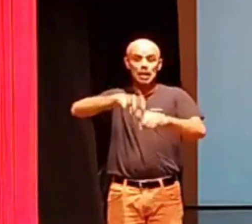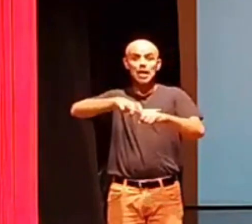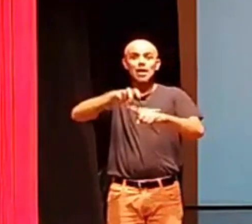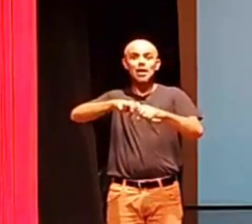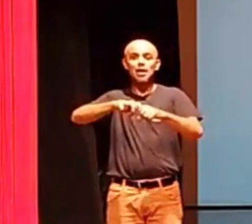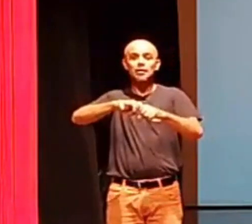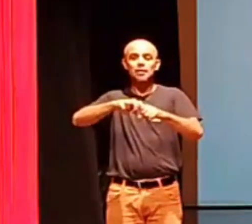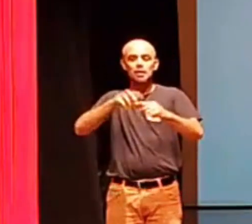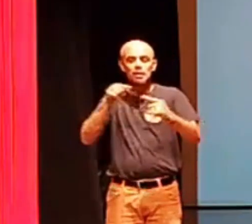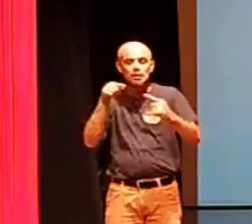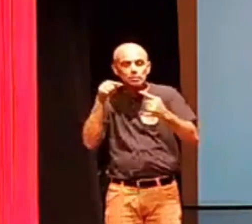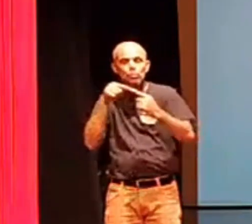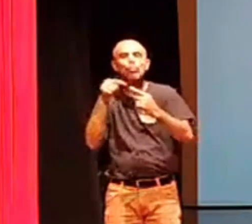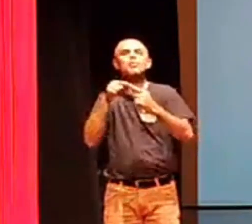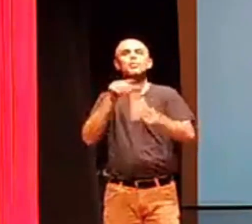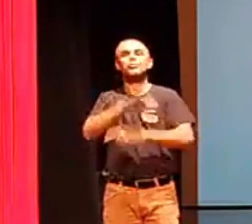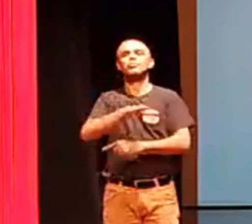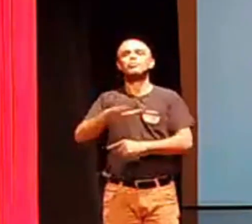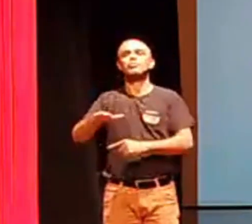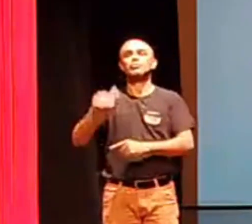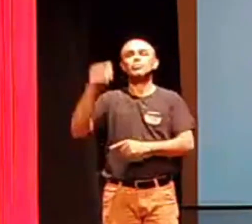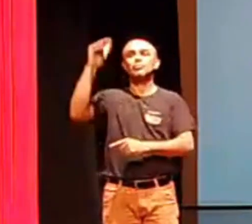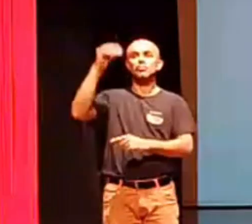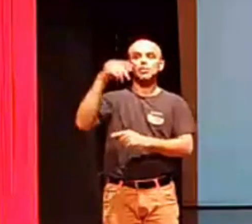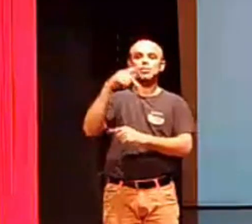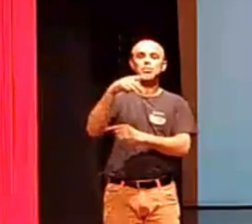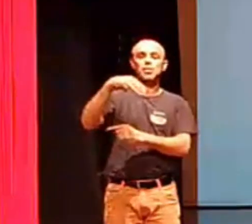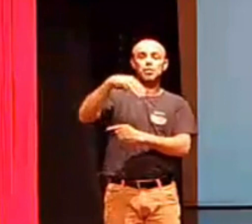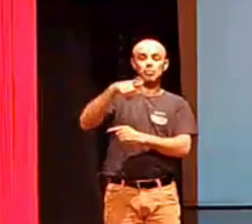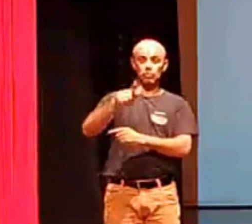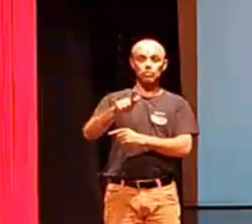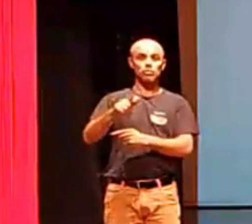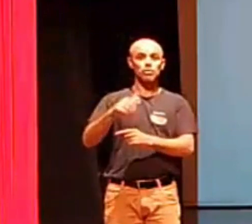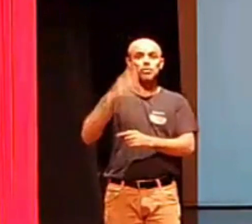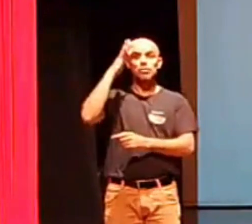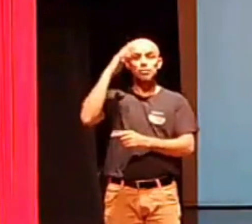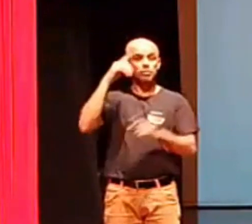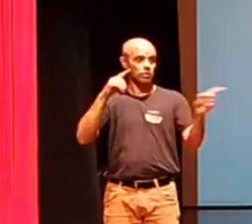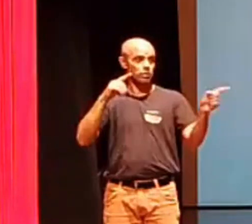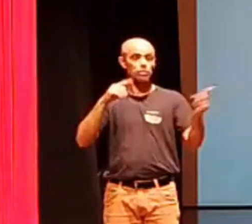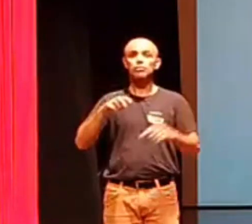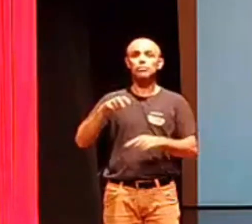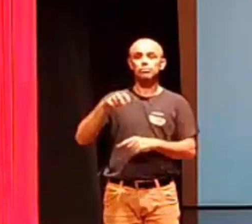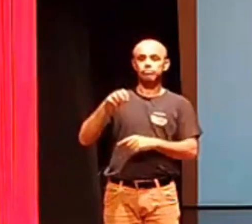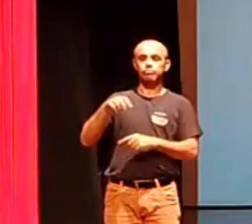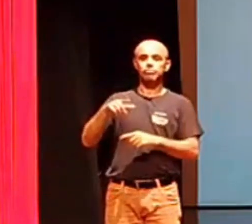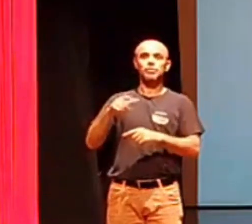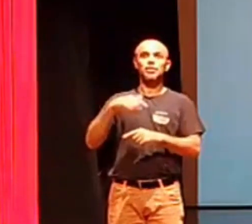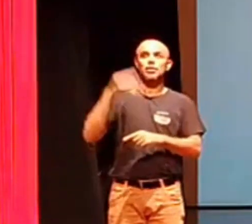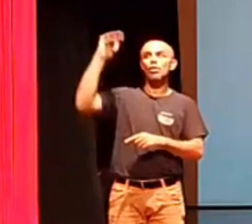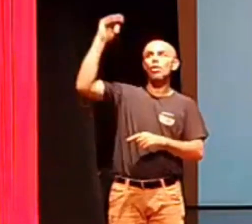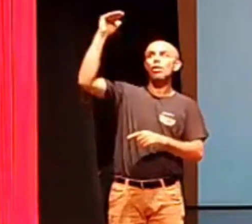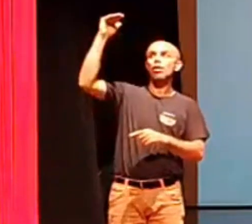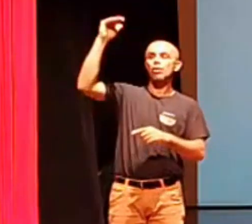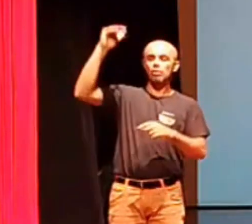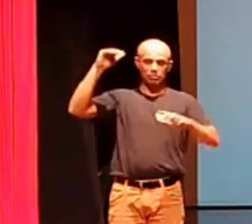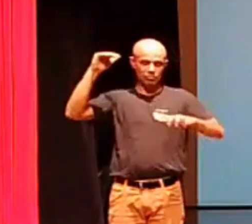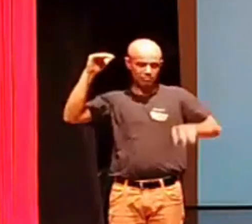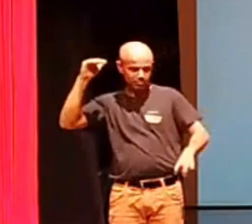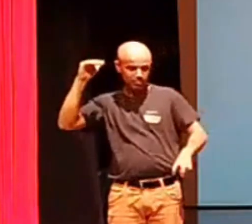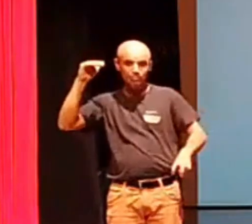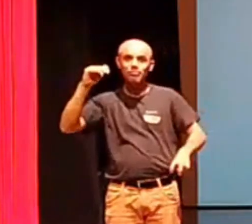de cada criança. Cadeira PMG. Imagina eu com essa altura e uma cadeira que eu usei a vida inteira,